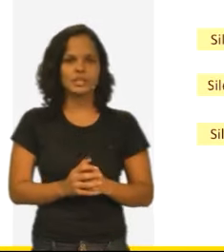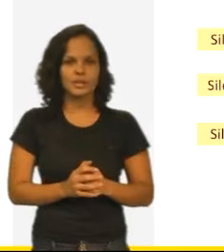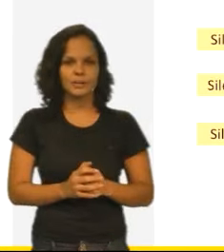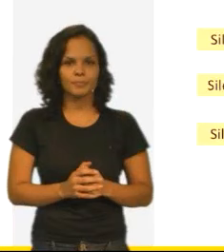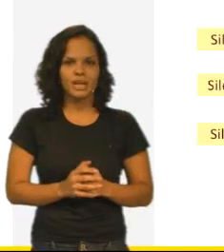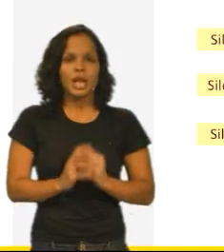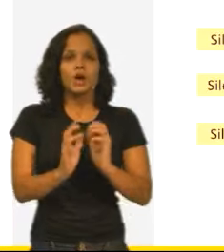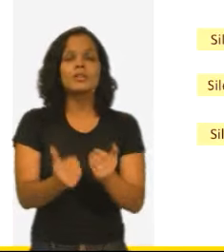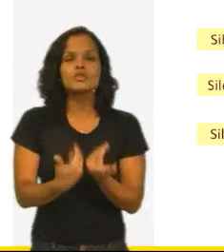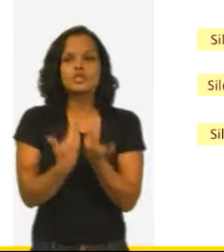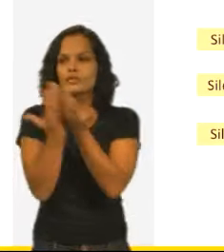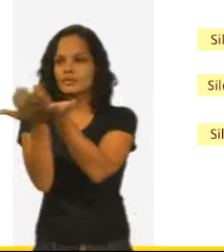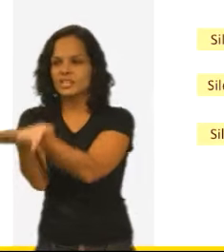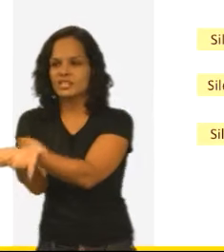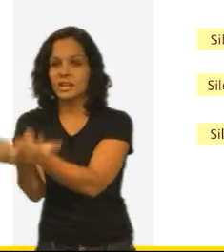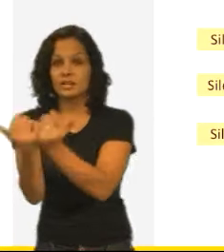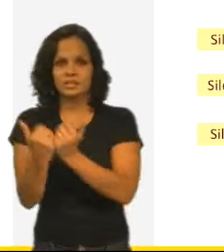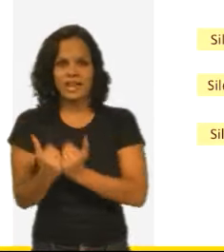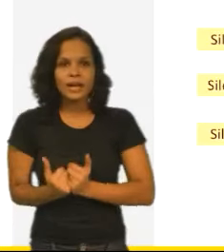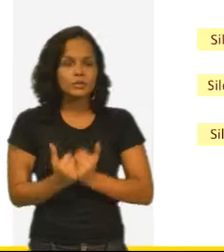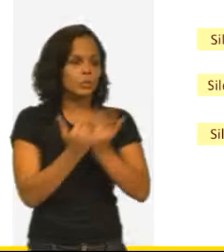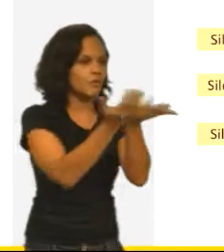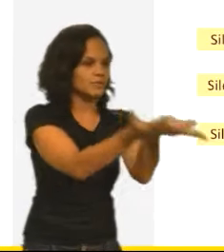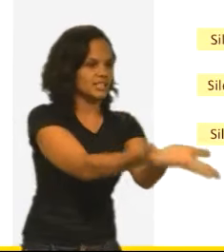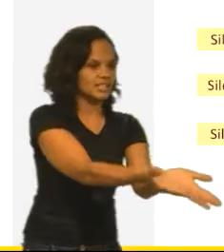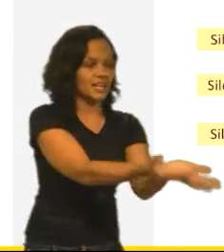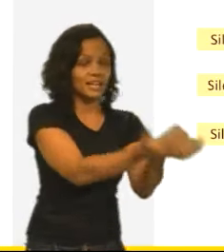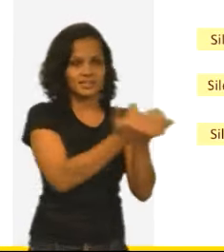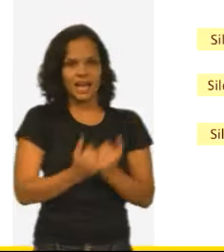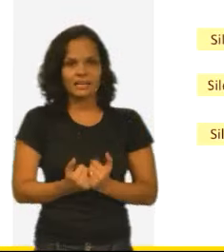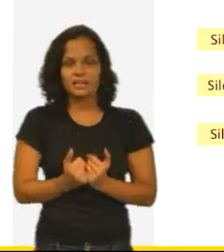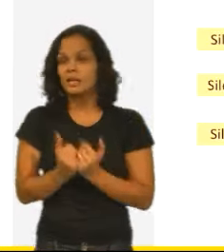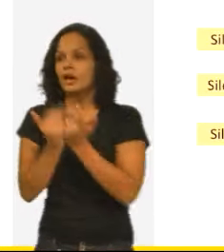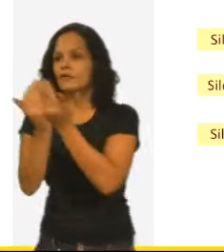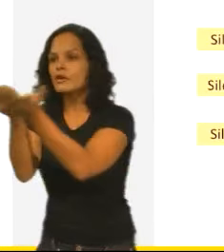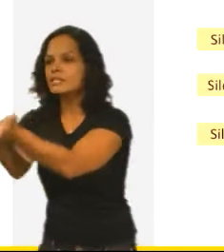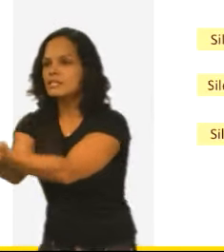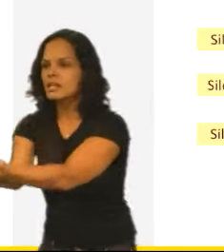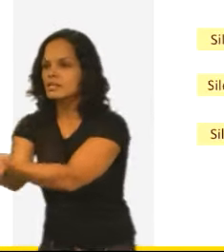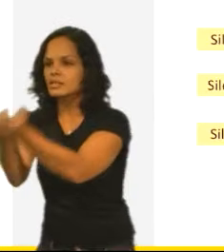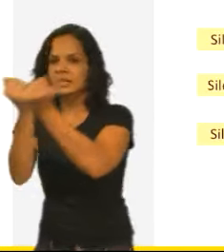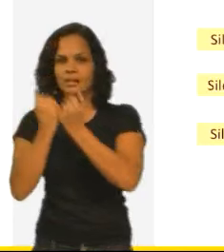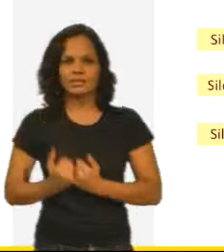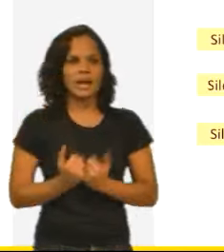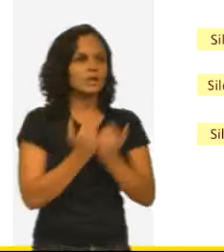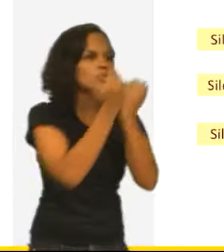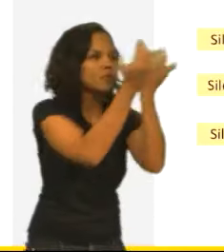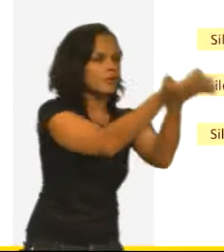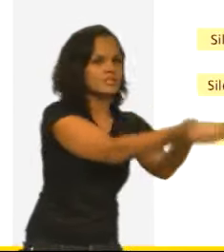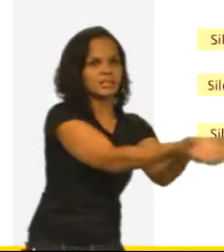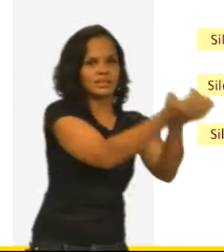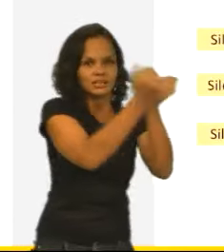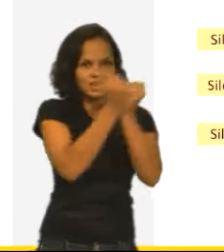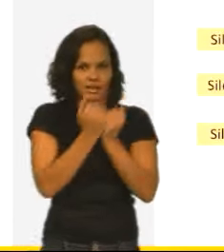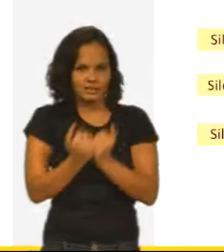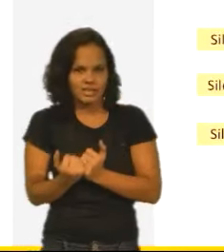cadiquinho. Quando eu digo você está cansado ou você está cansada, Vossa Excelência está cansado ou Vossa Excelência está